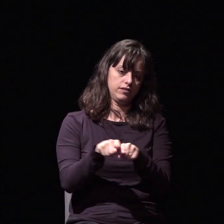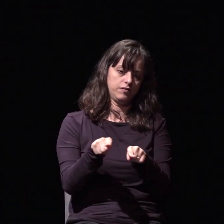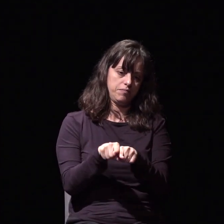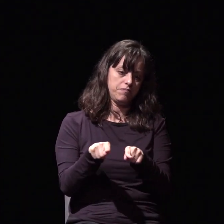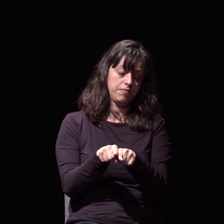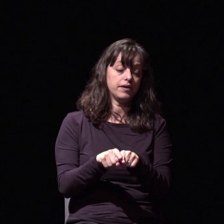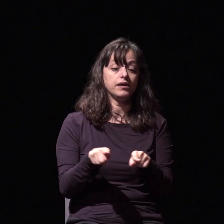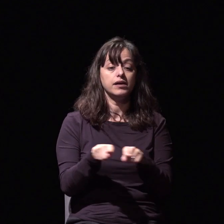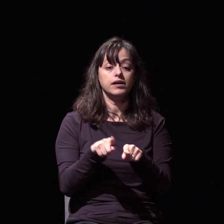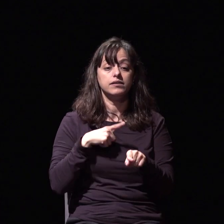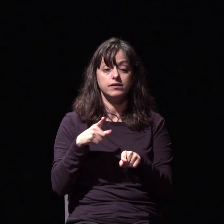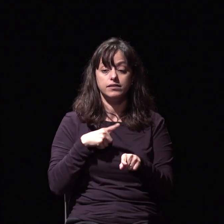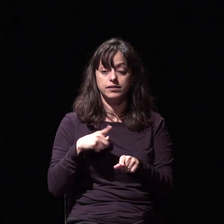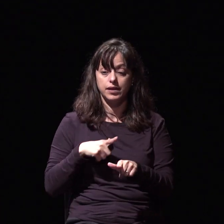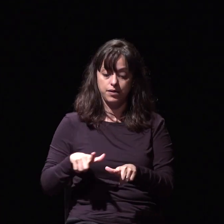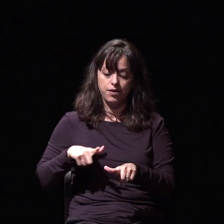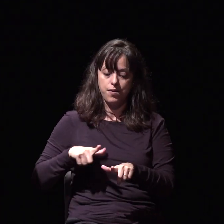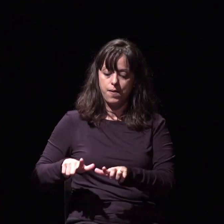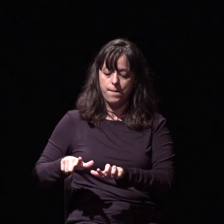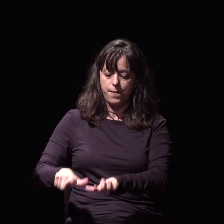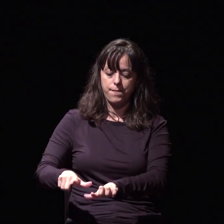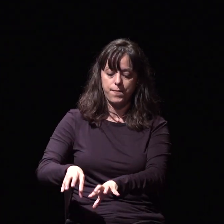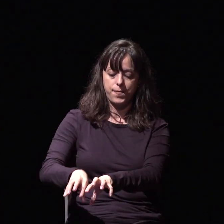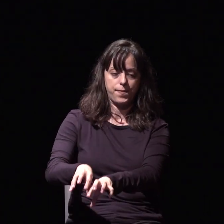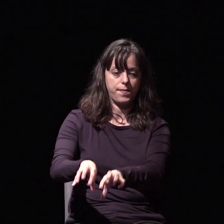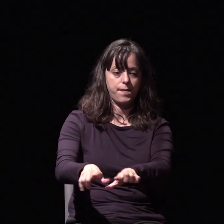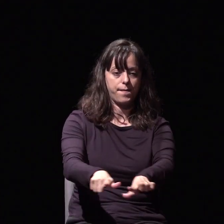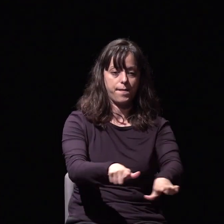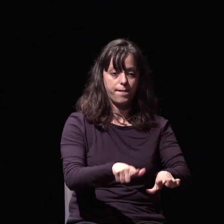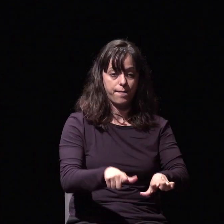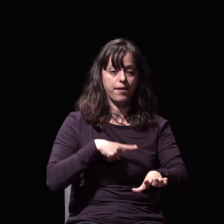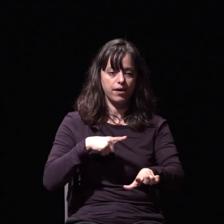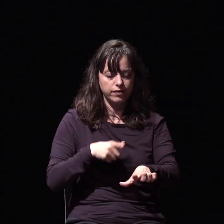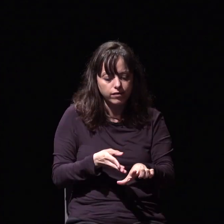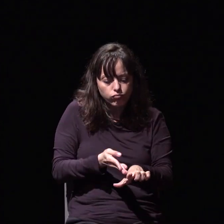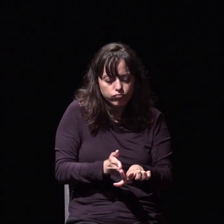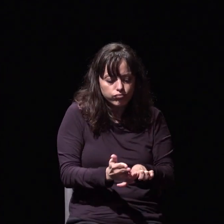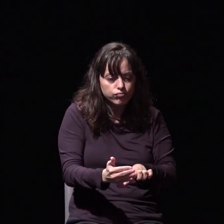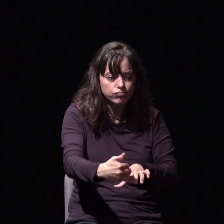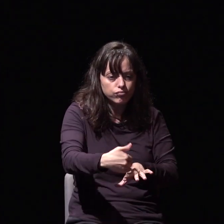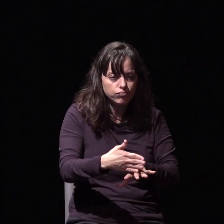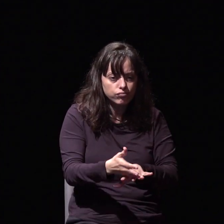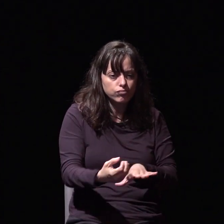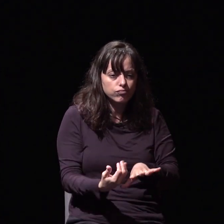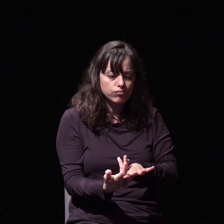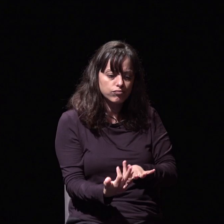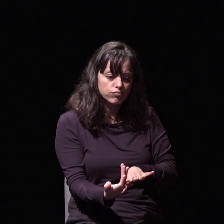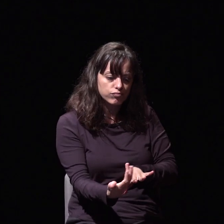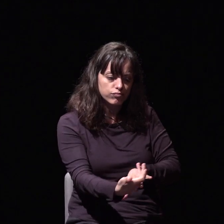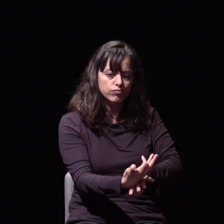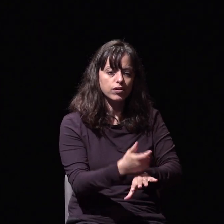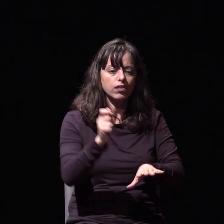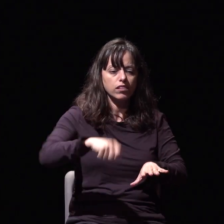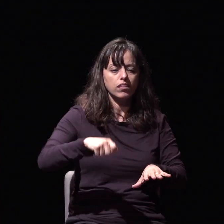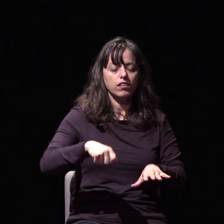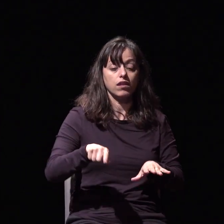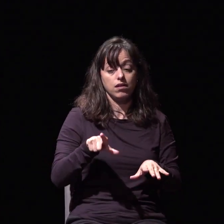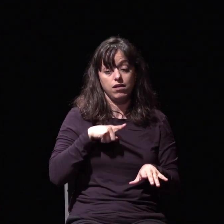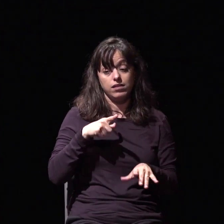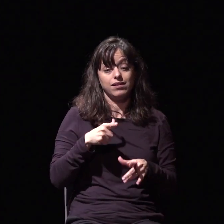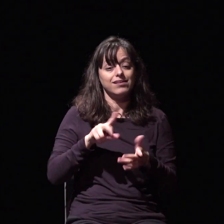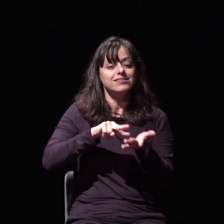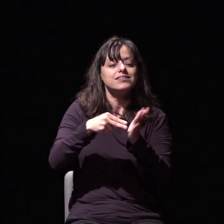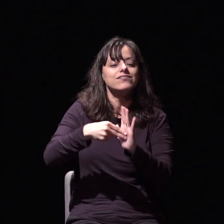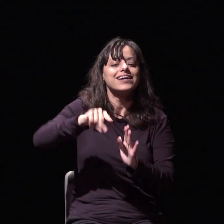por paralelepípedos com grama, que também é vida, crescendo nas juntas, referindo-se a ruas antigas, como detalhe